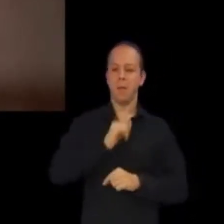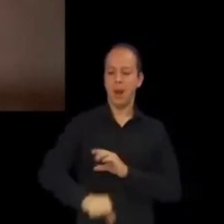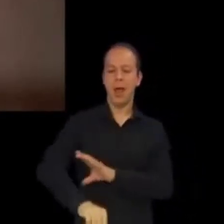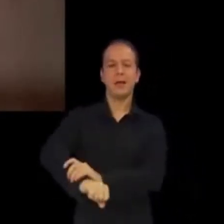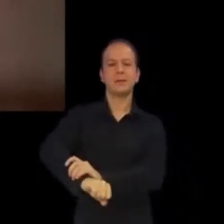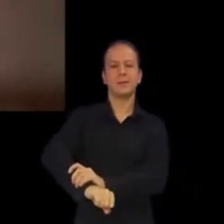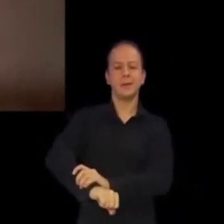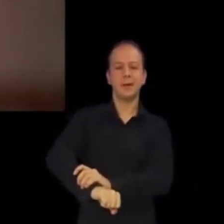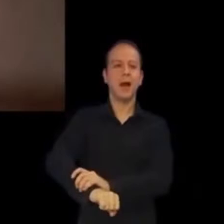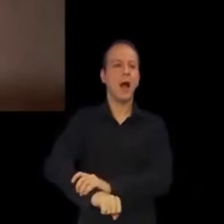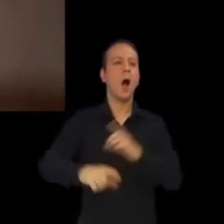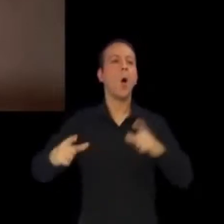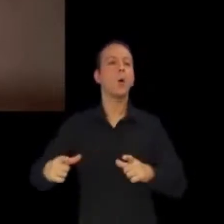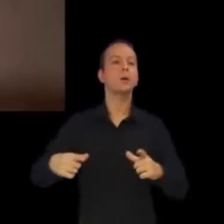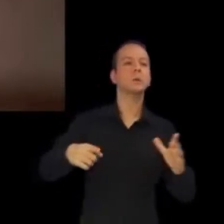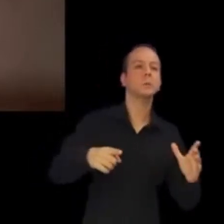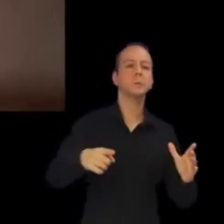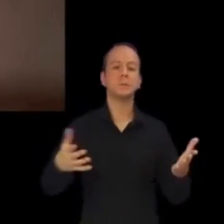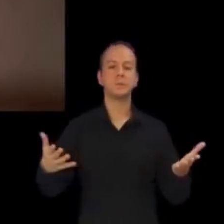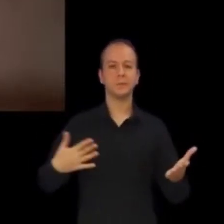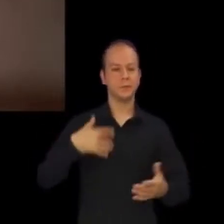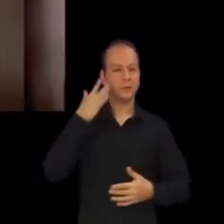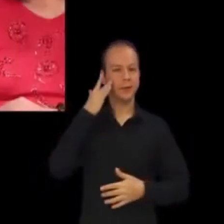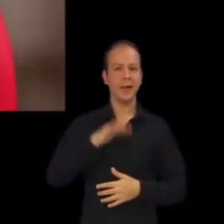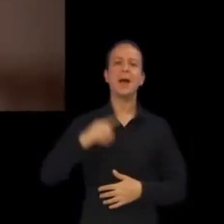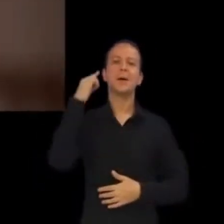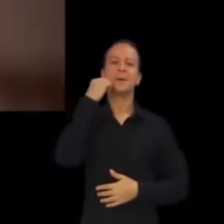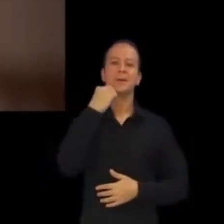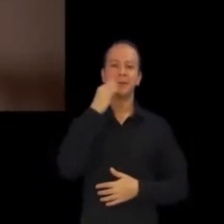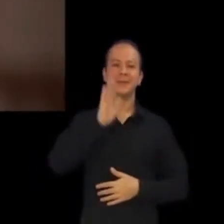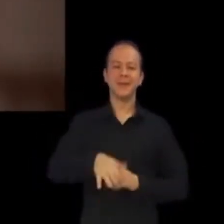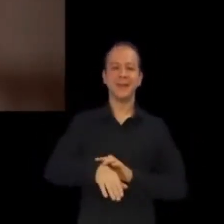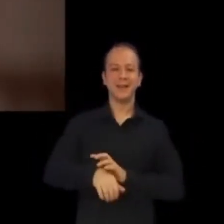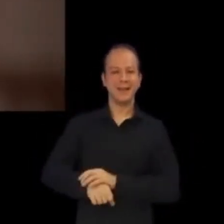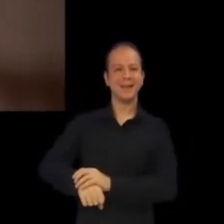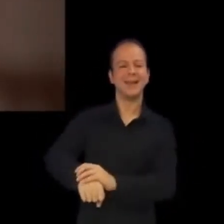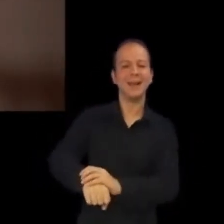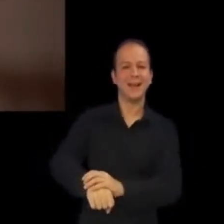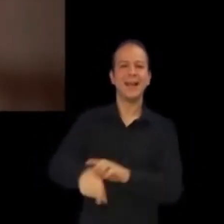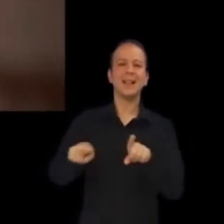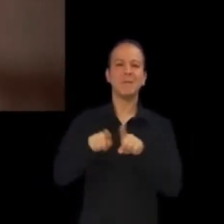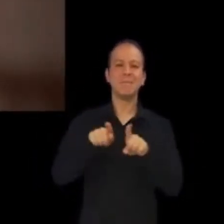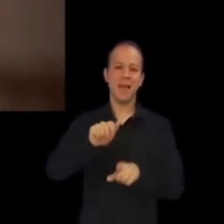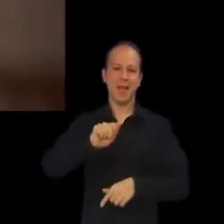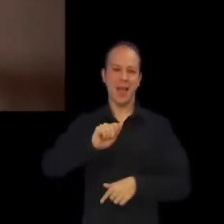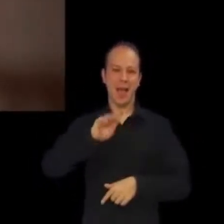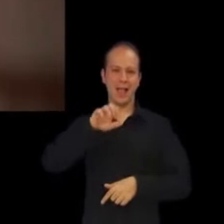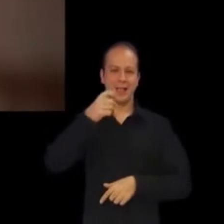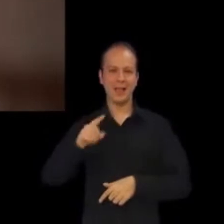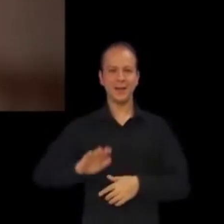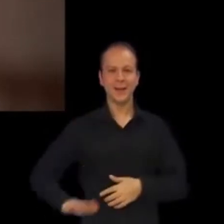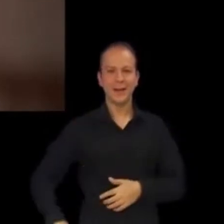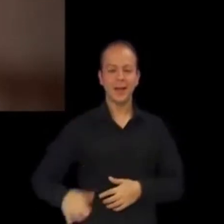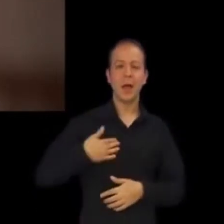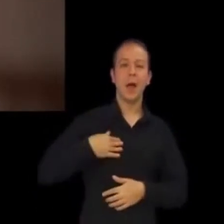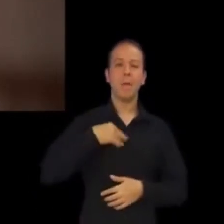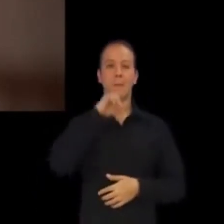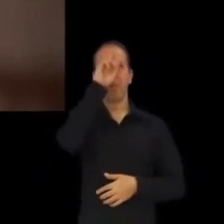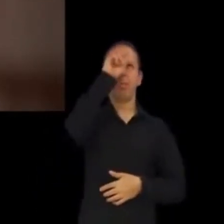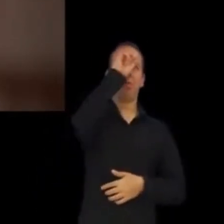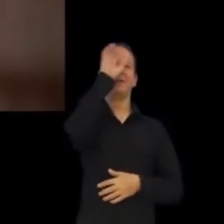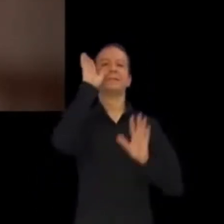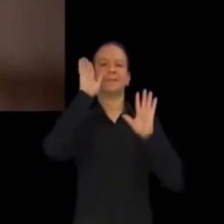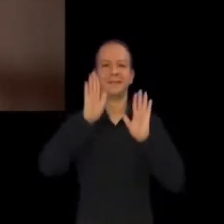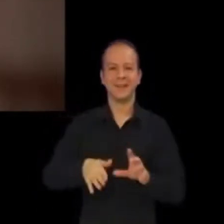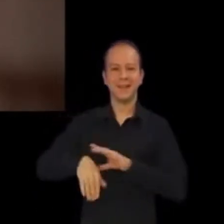porque você vai dar o braço. Daí e aí? Vai até onde com ele? Uma pessoa surda já me atravessou. Um anão também já me atravessou. Várias pessoas